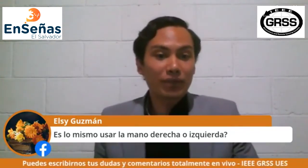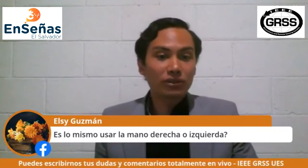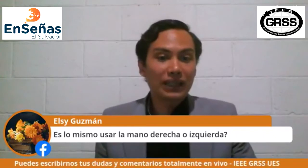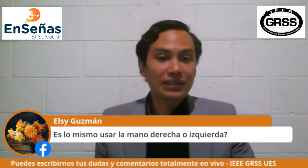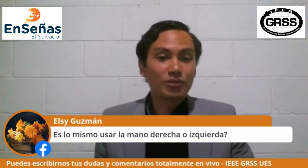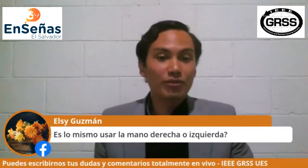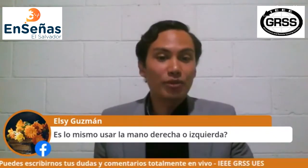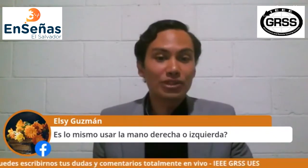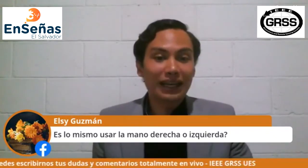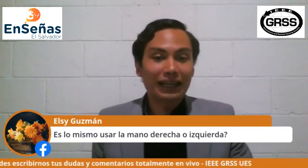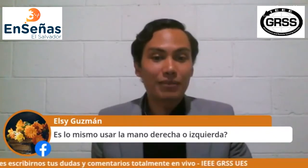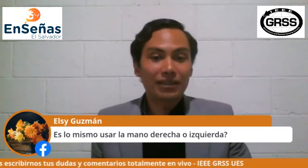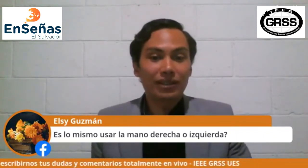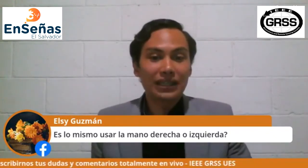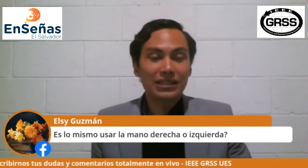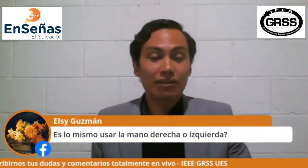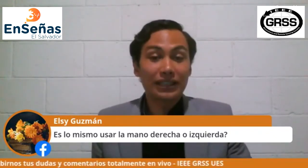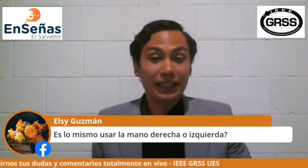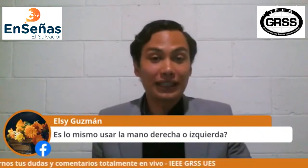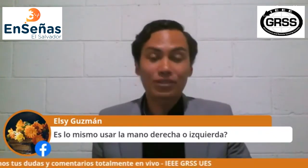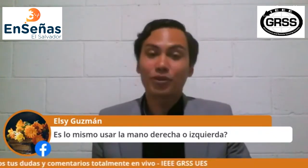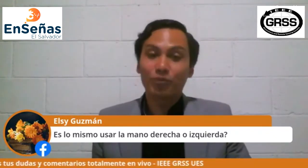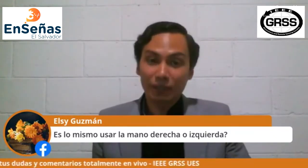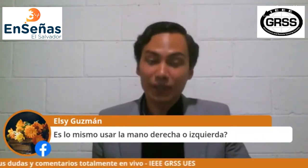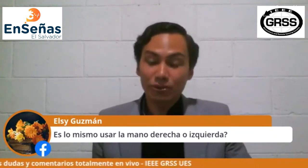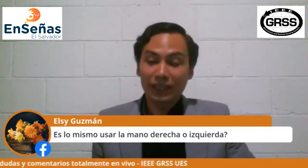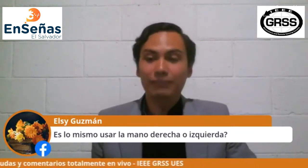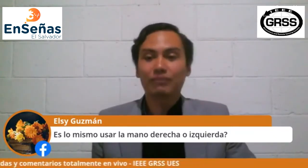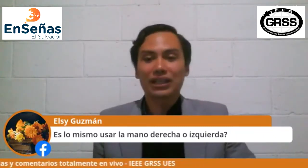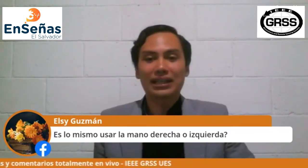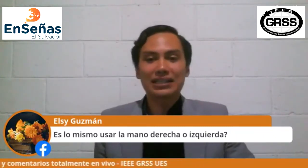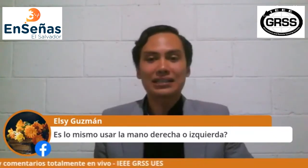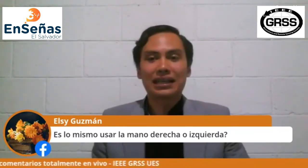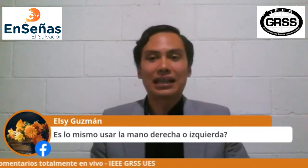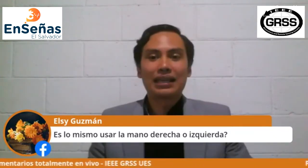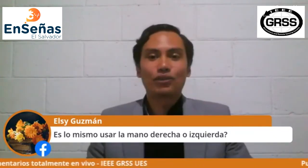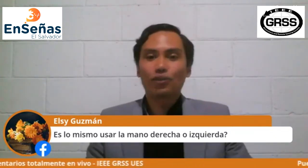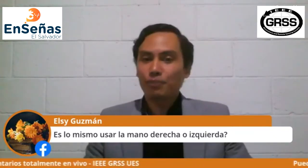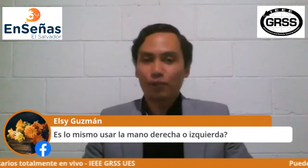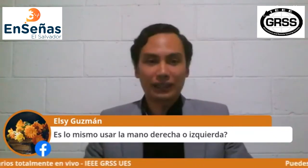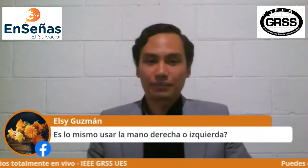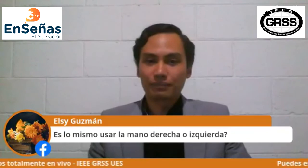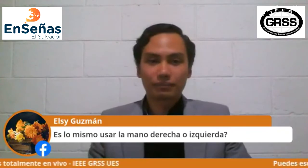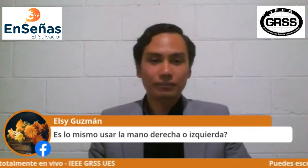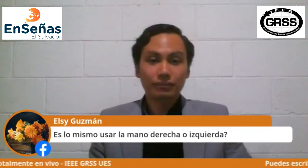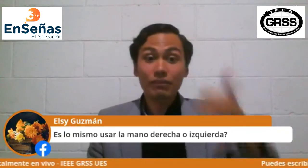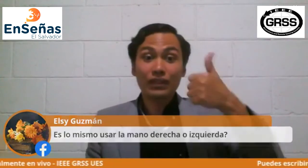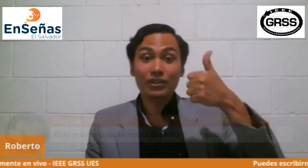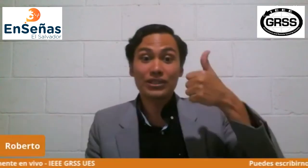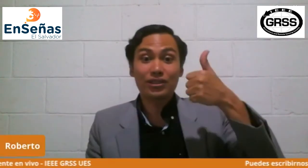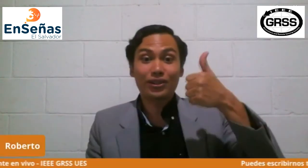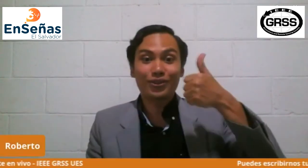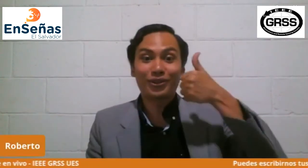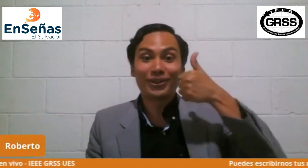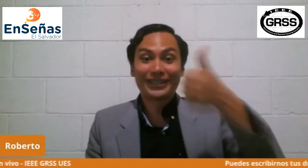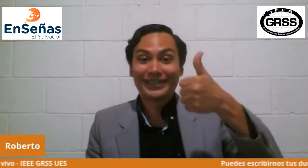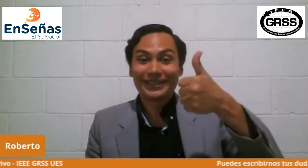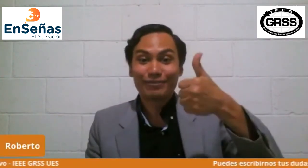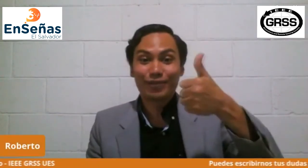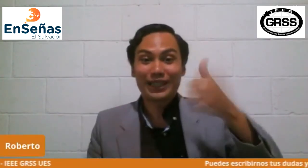Guzmán pregunta, ¿es lo mismo usar la mano derecha o la izquierda? Es una muy buena pregunta, muchas gracias. No importa. Entonces si yo digo